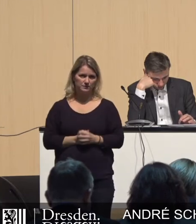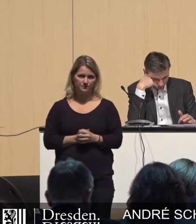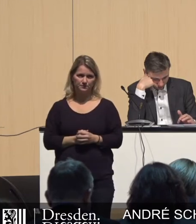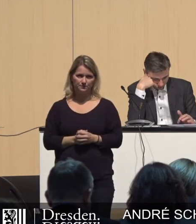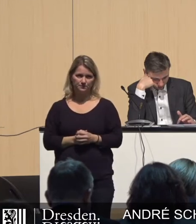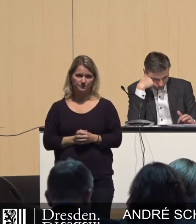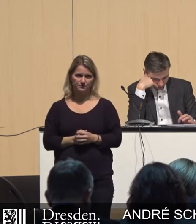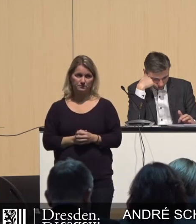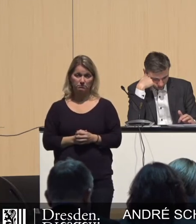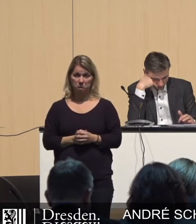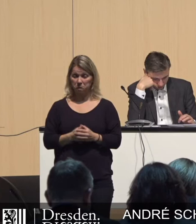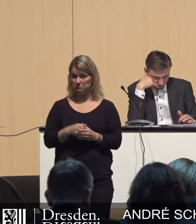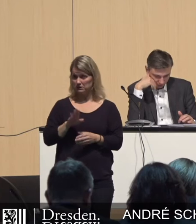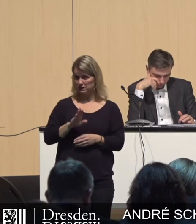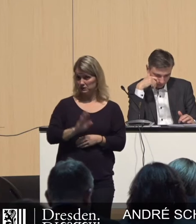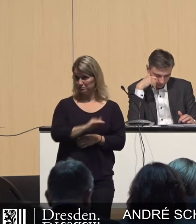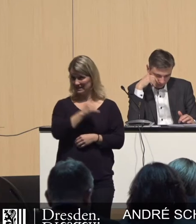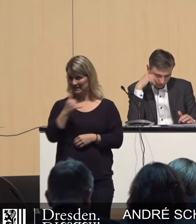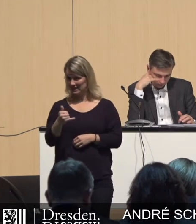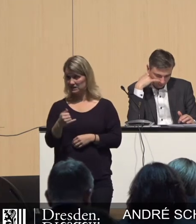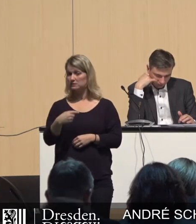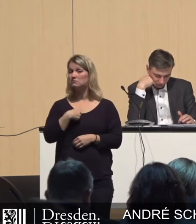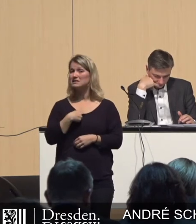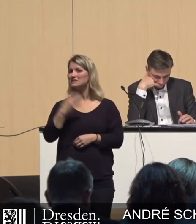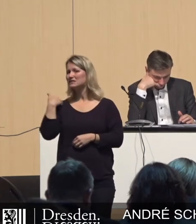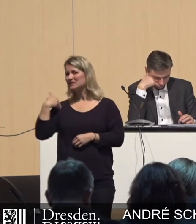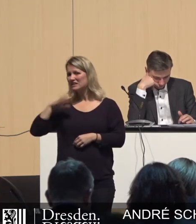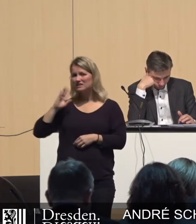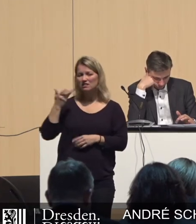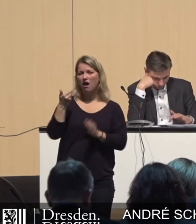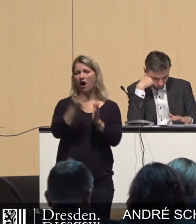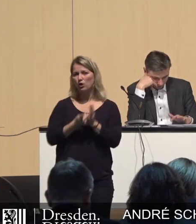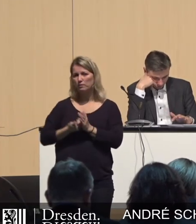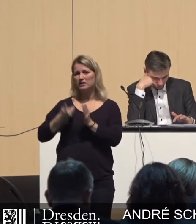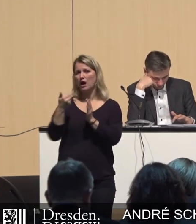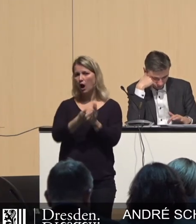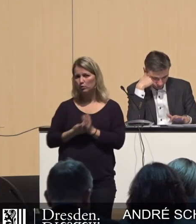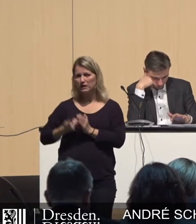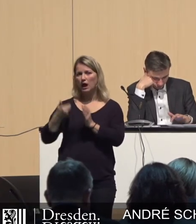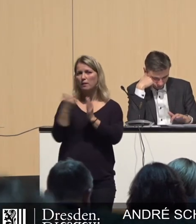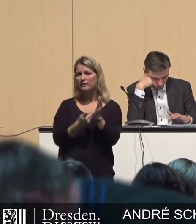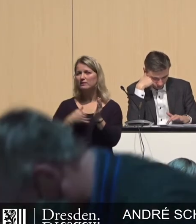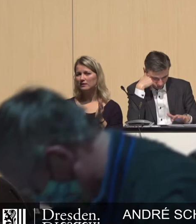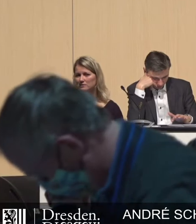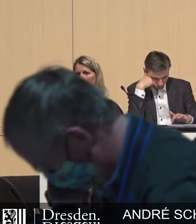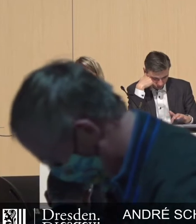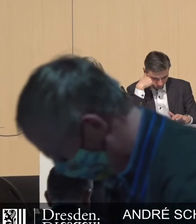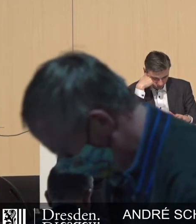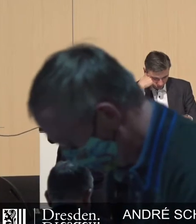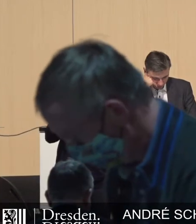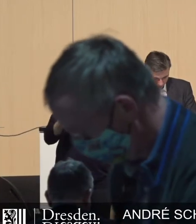Inzwischen setzen sich die von uns vorgetragenen Argumente Schritt für Schritt durch, auch in